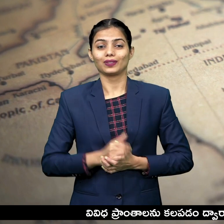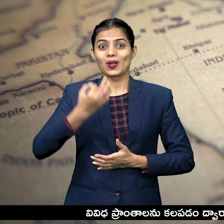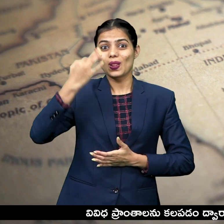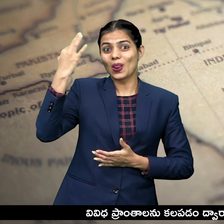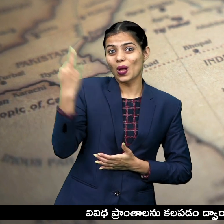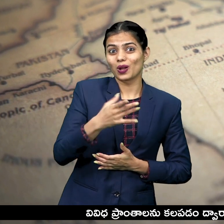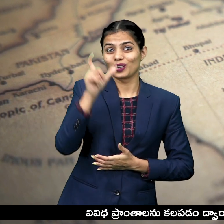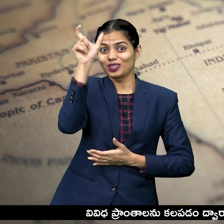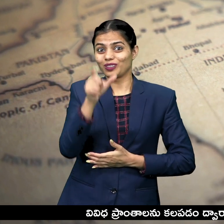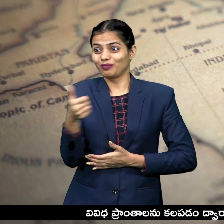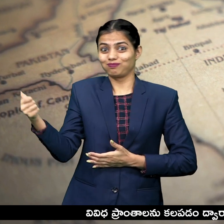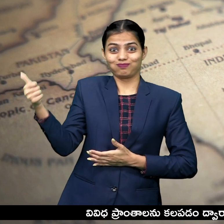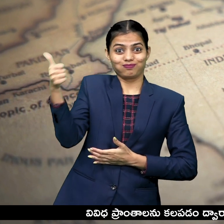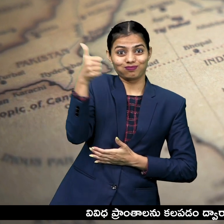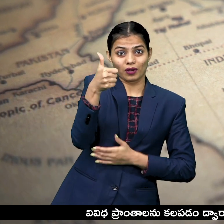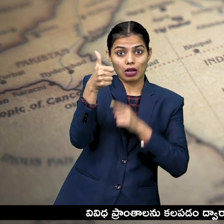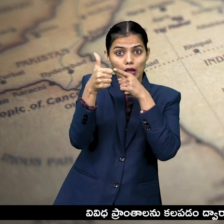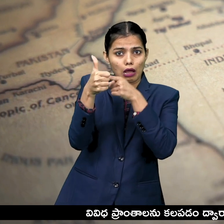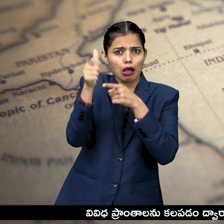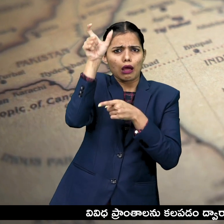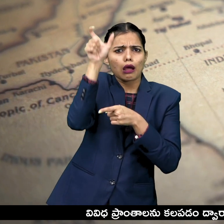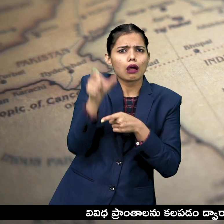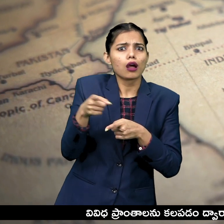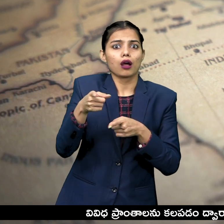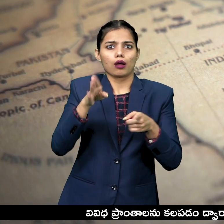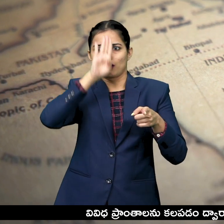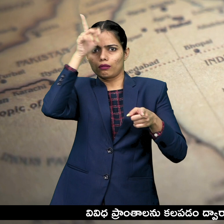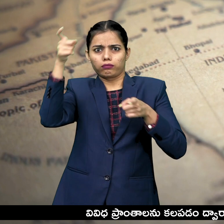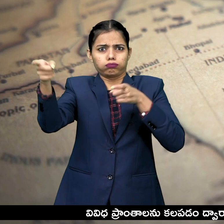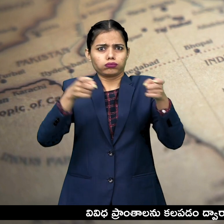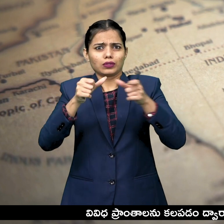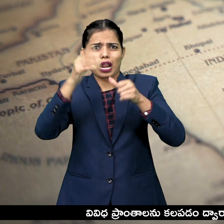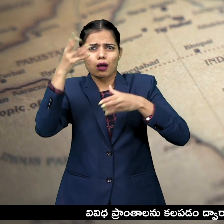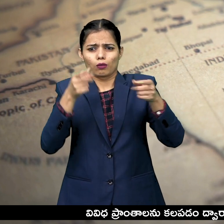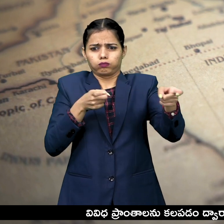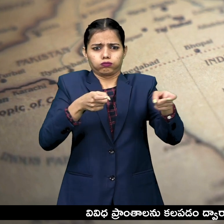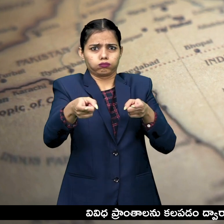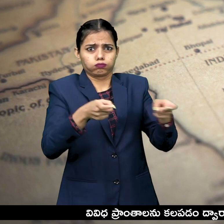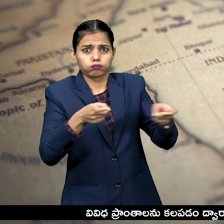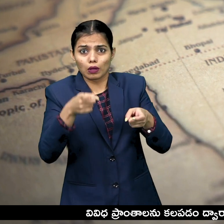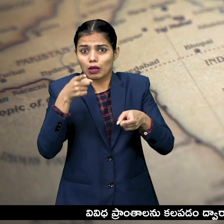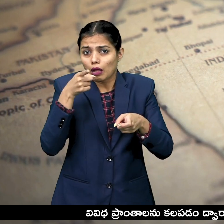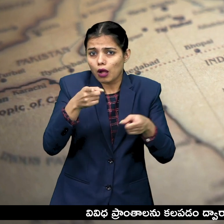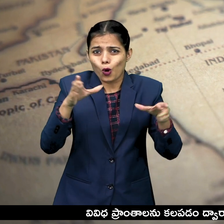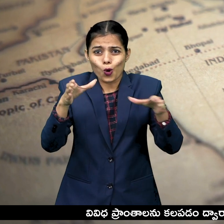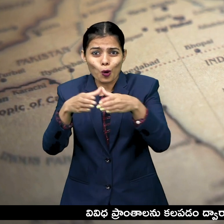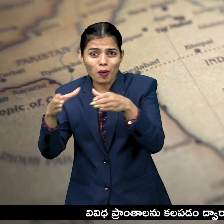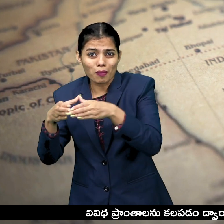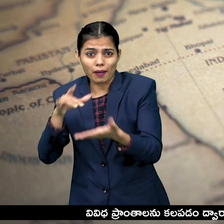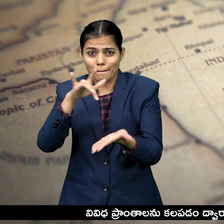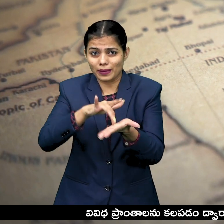వివిధ భూభాగాలను కలపడం ద్వారా కొత్త పరిపాలనా విభాగాలు సృష్టించబడ్డాయి.